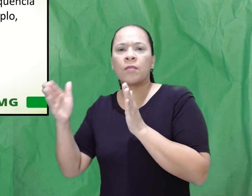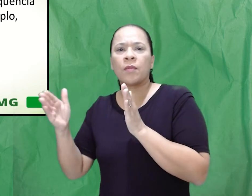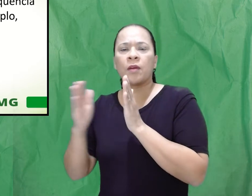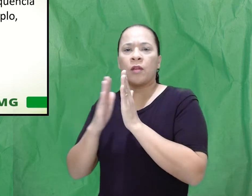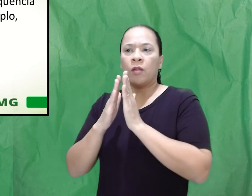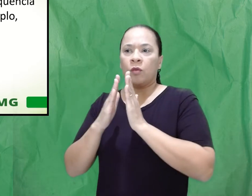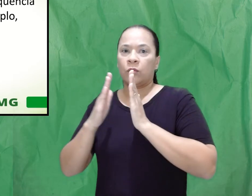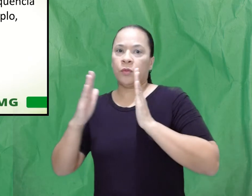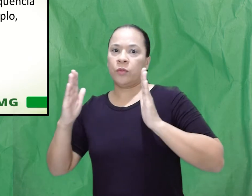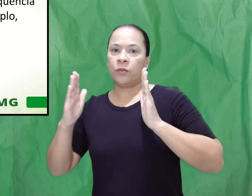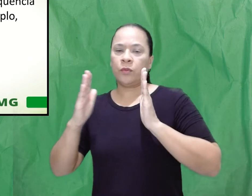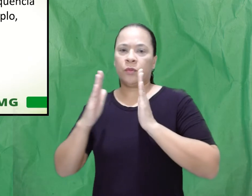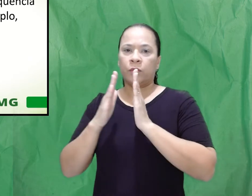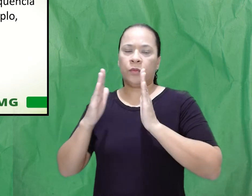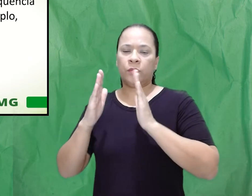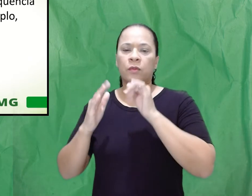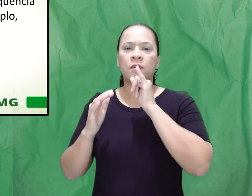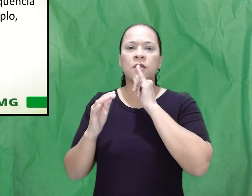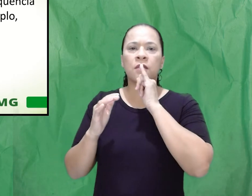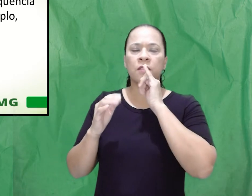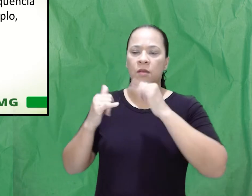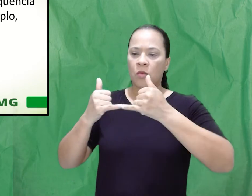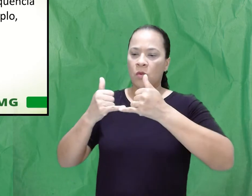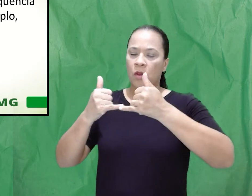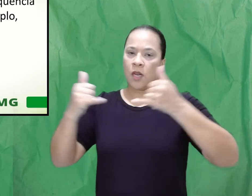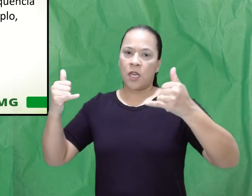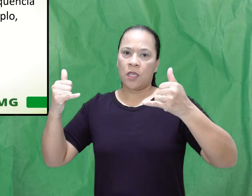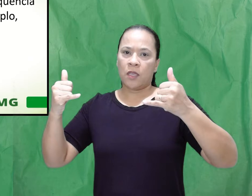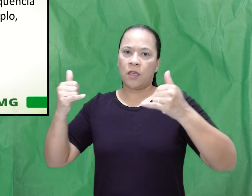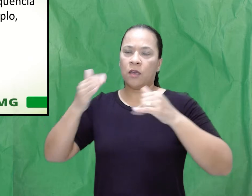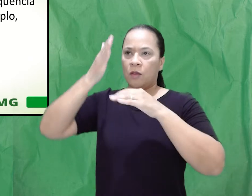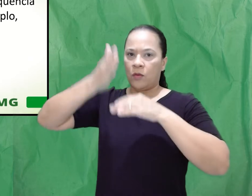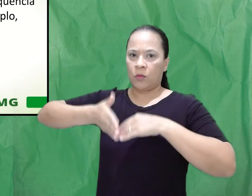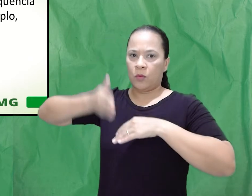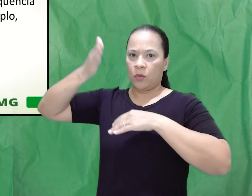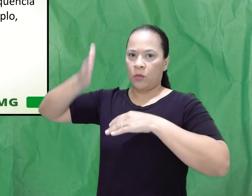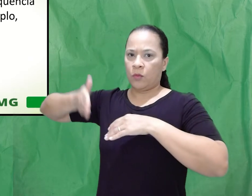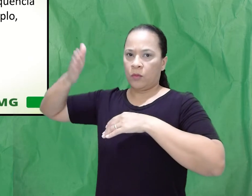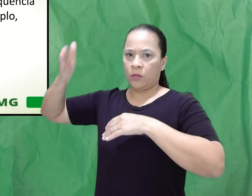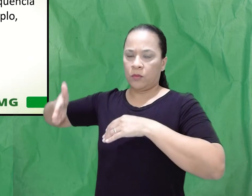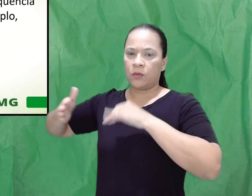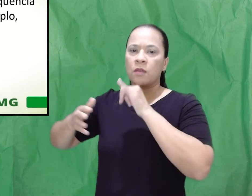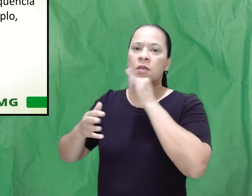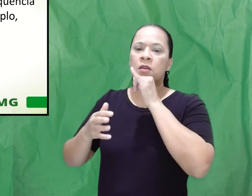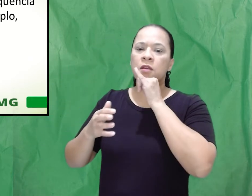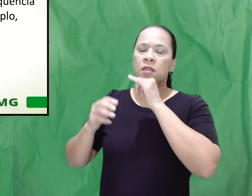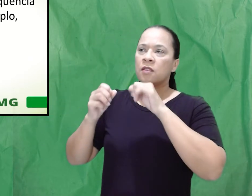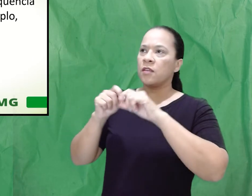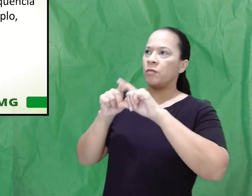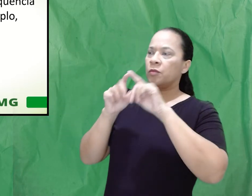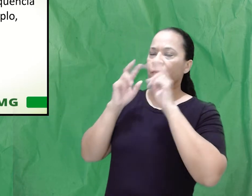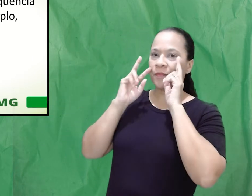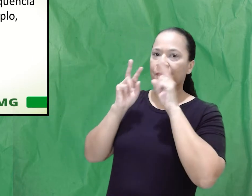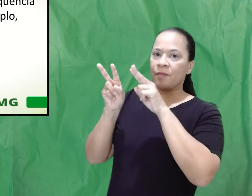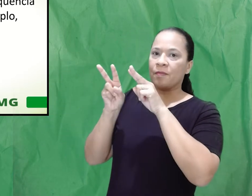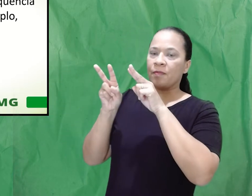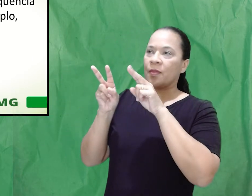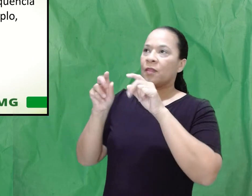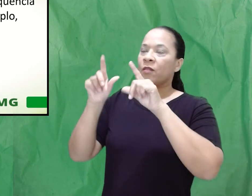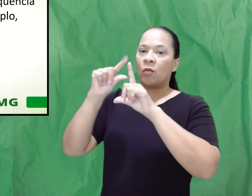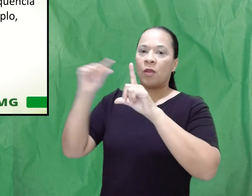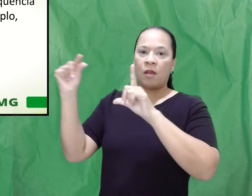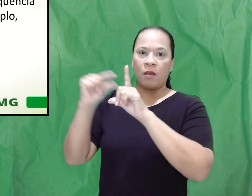unidimensionais. Por exemplo, eu quero tratar linhas e colunas. Eu tenho aqui meu layout, vamos dizer que minha página, ela tem